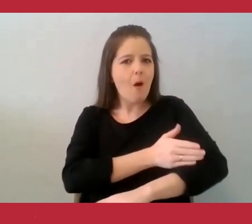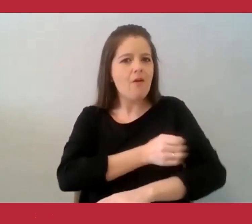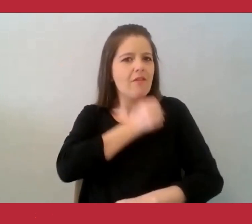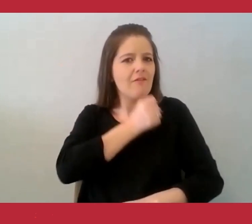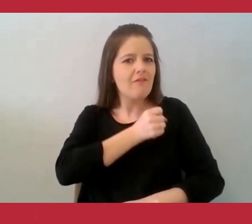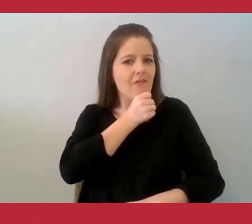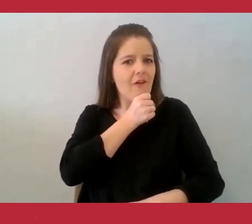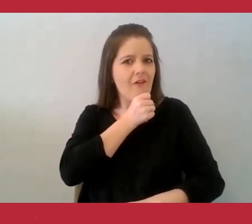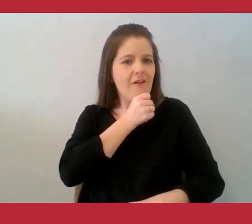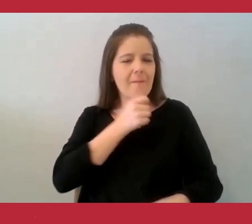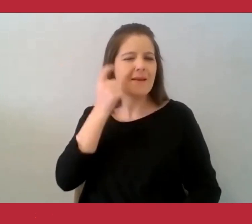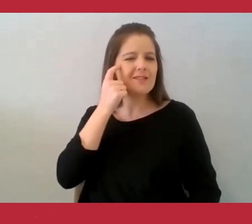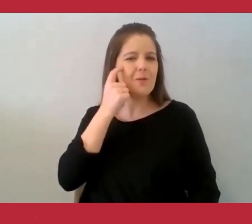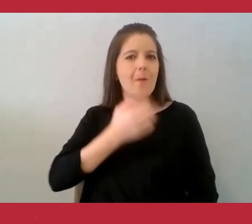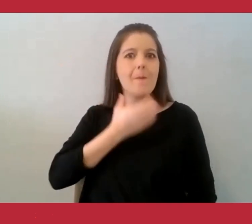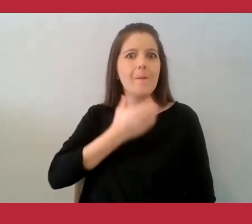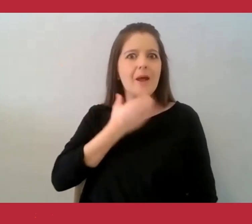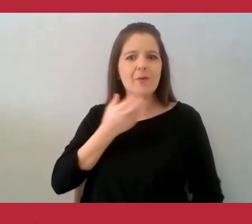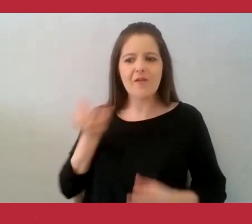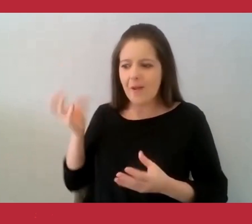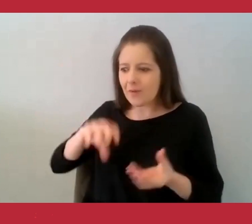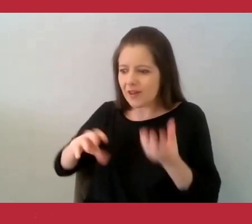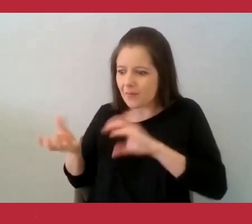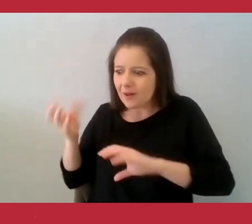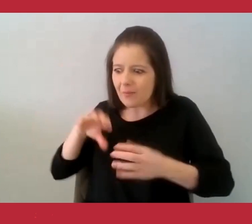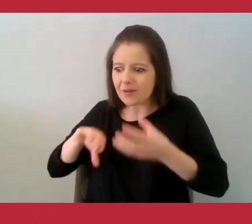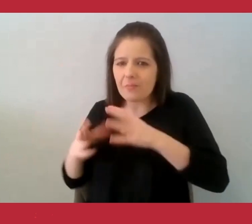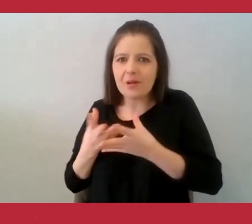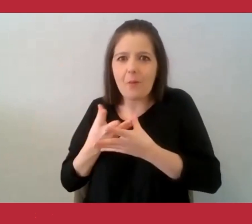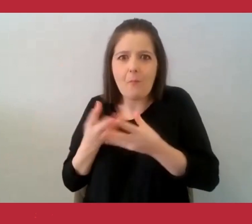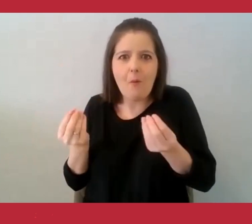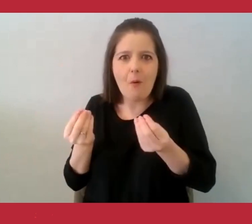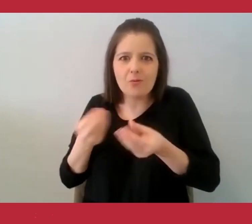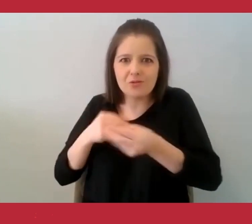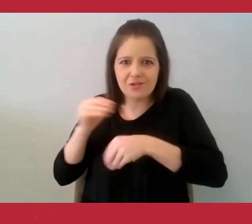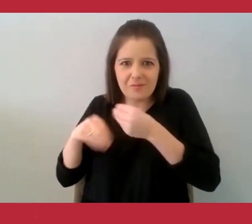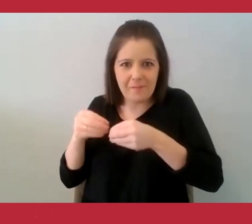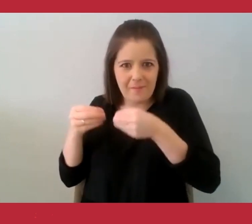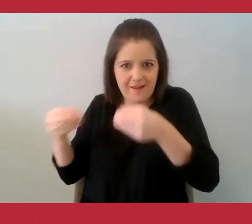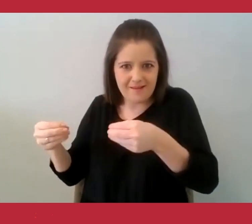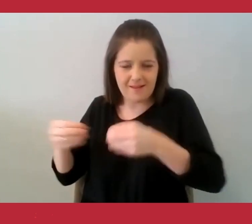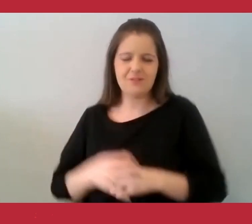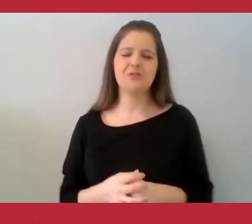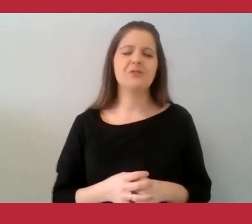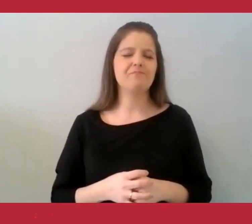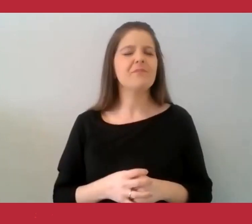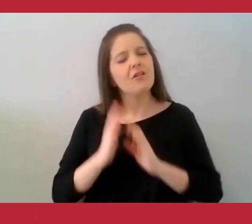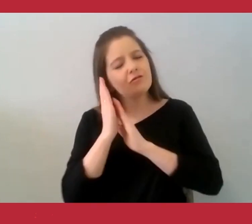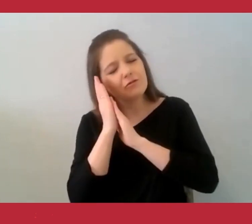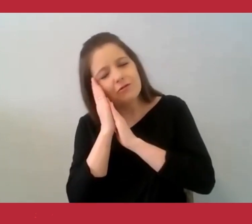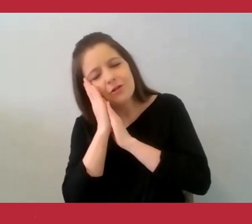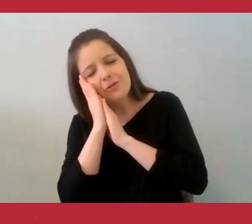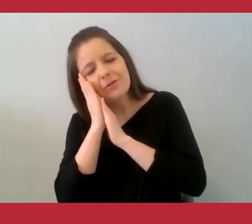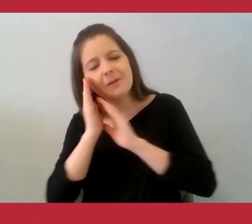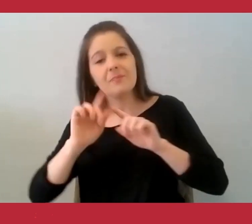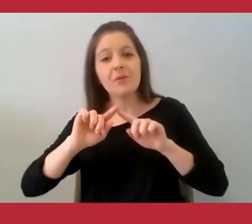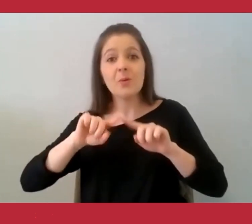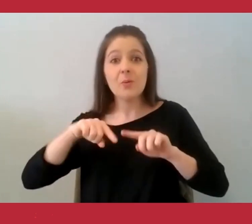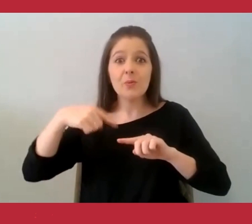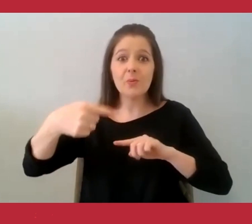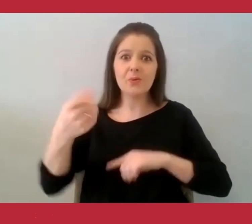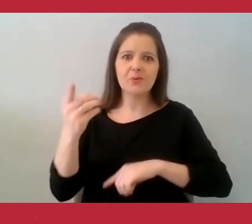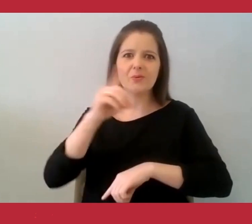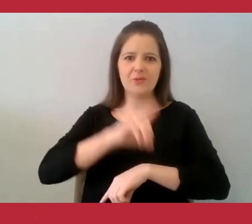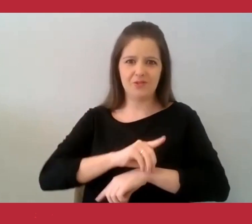encher de presentes. E ele foi dormir. No dia seguinte, dia de Natal,